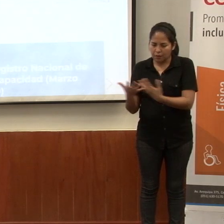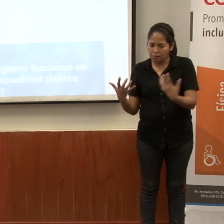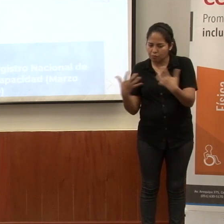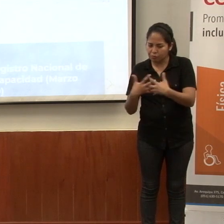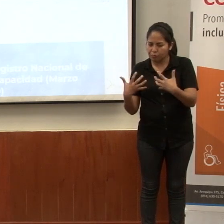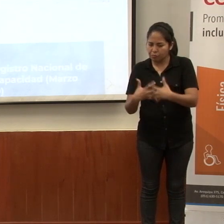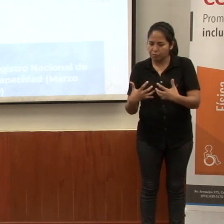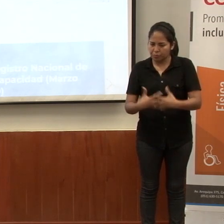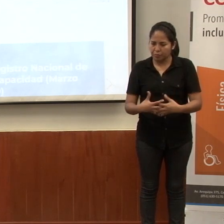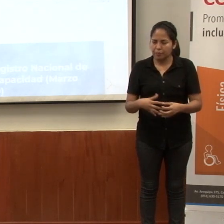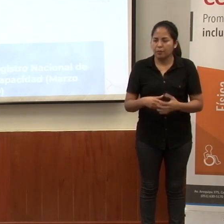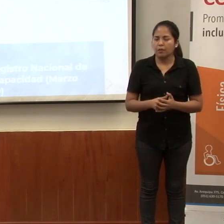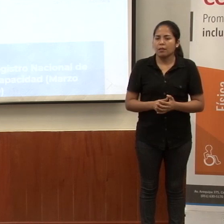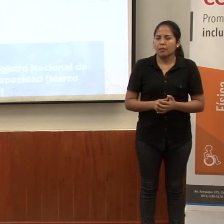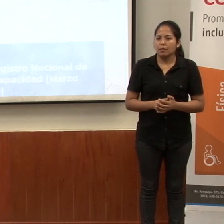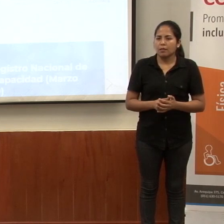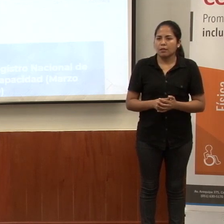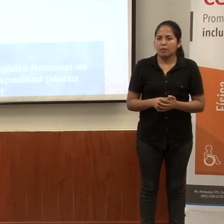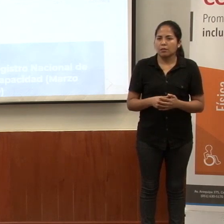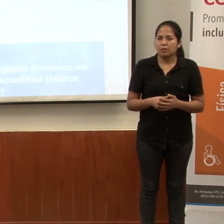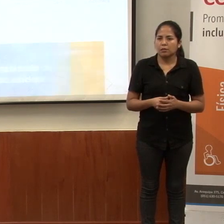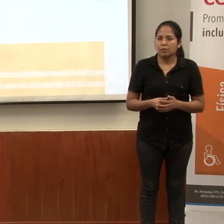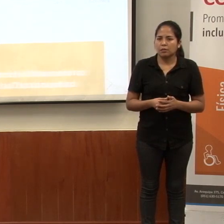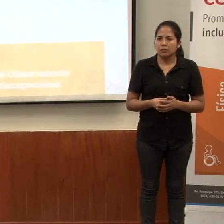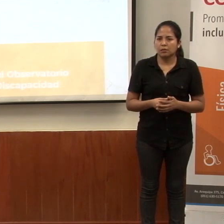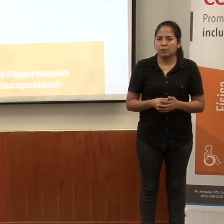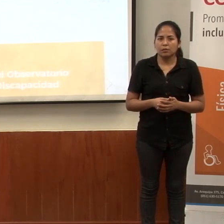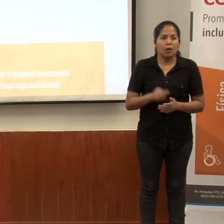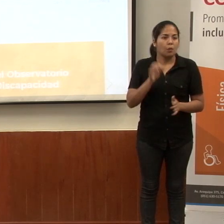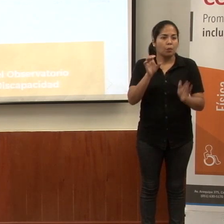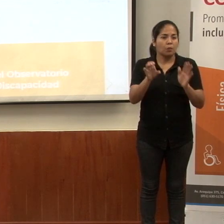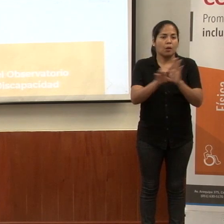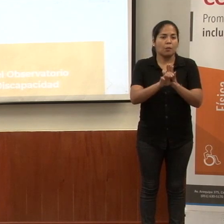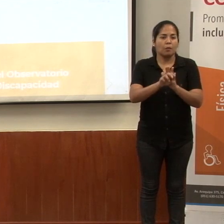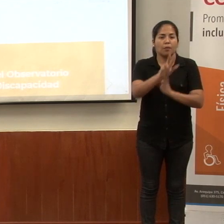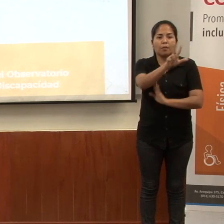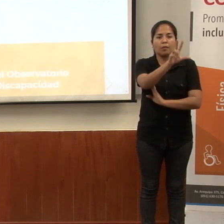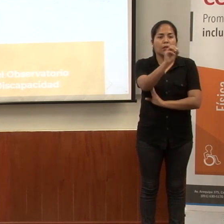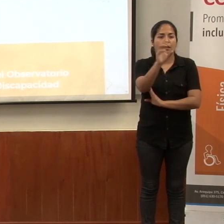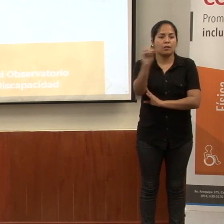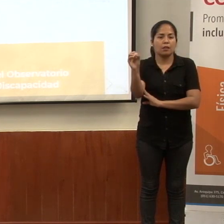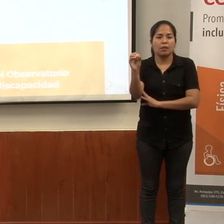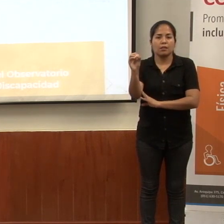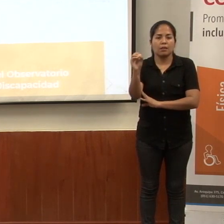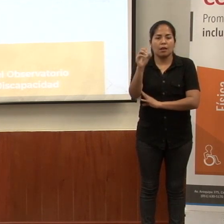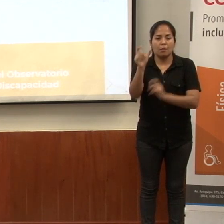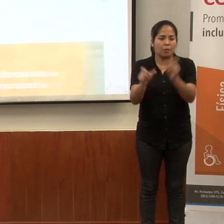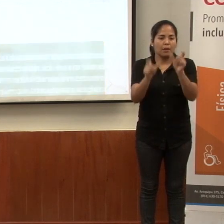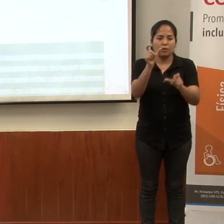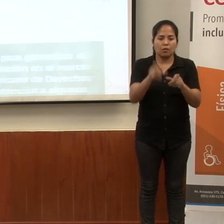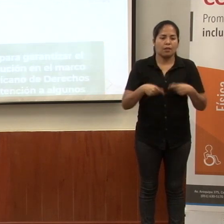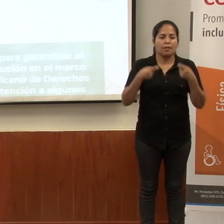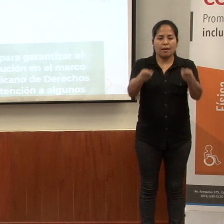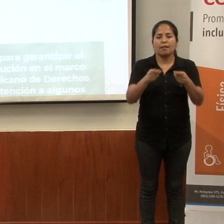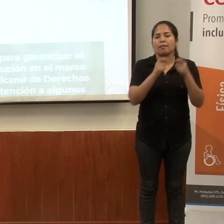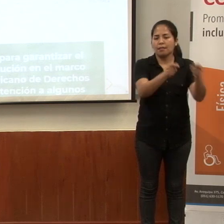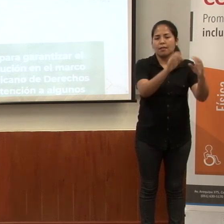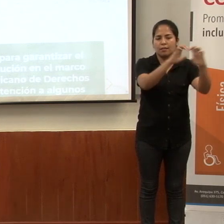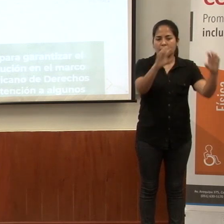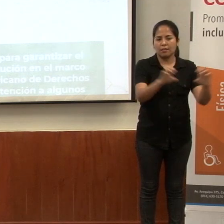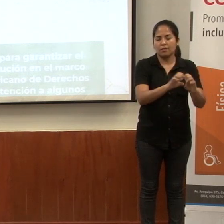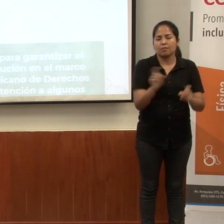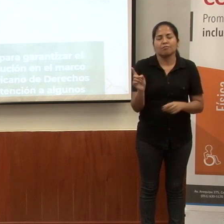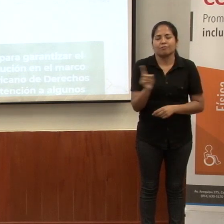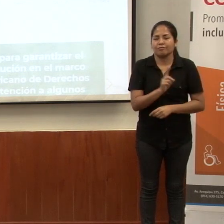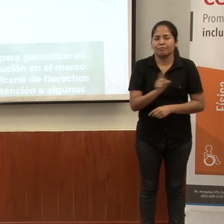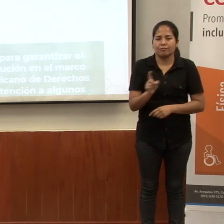razón. No se puede ir y agarrar 300 personas en un par de horas. Lo mínimo que necesita una persona para